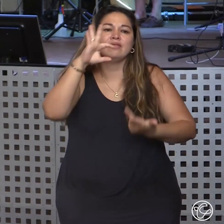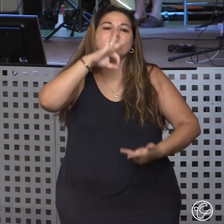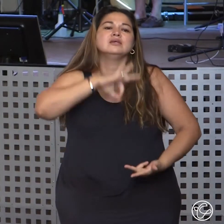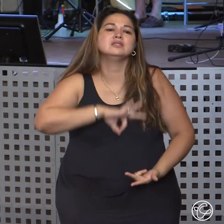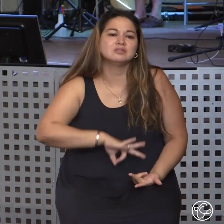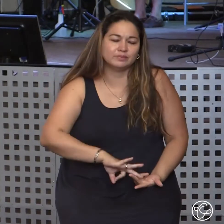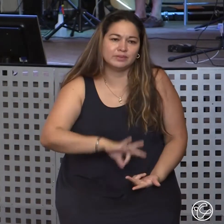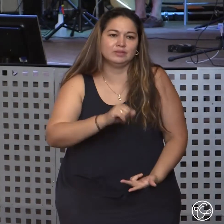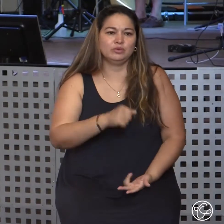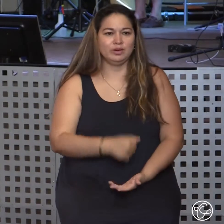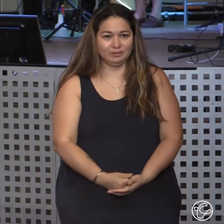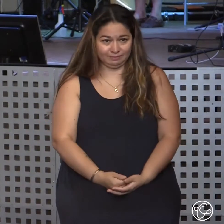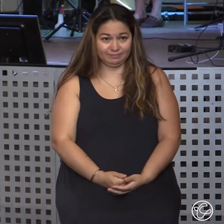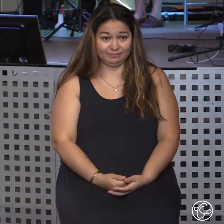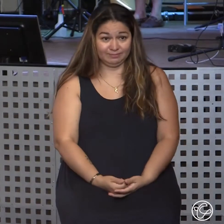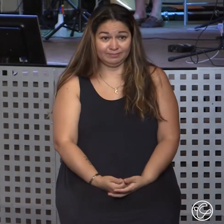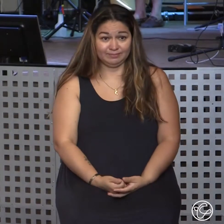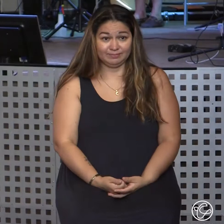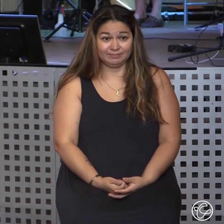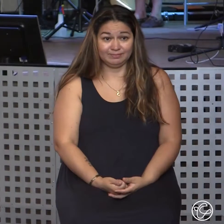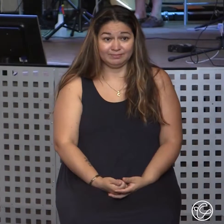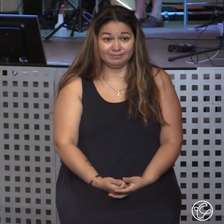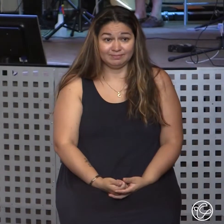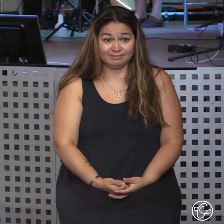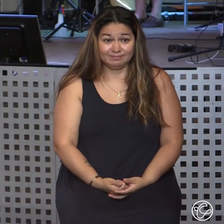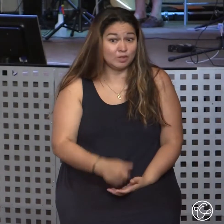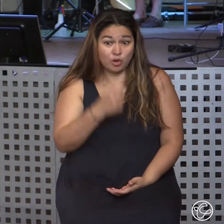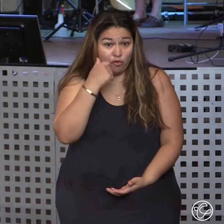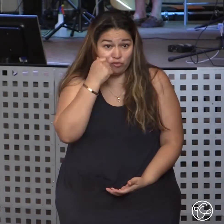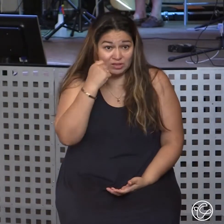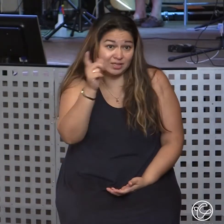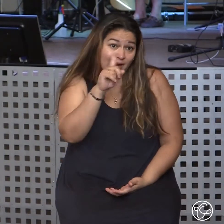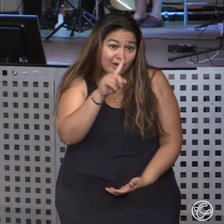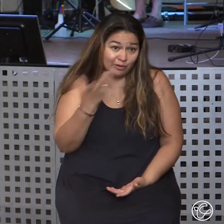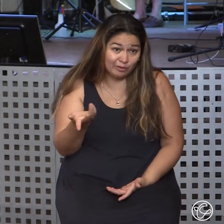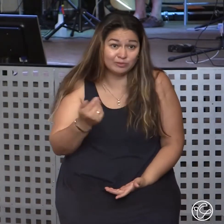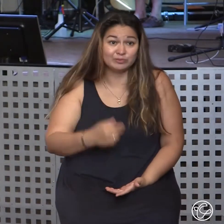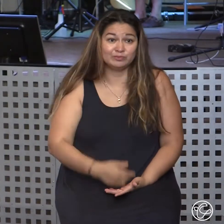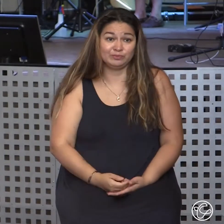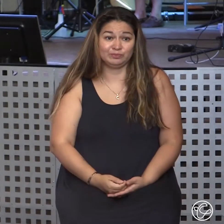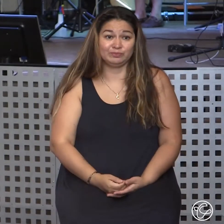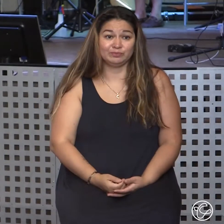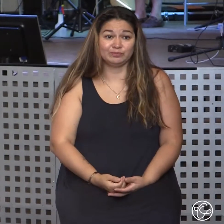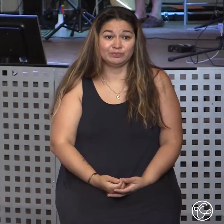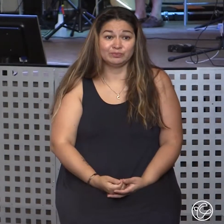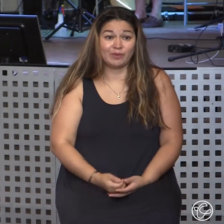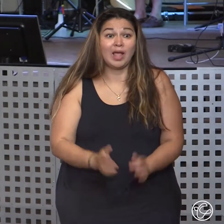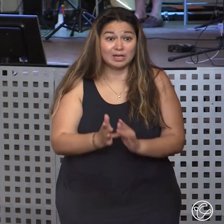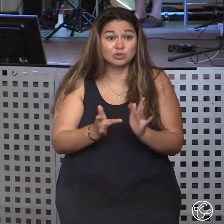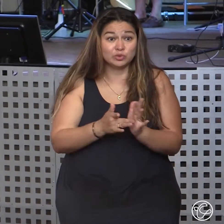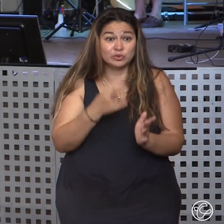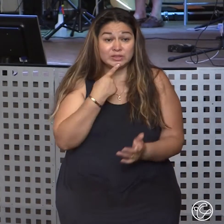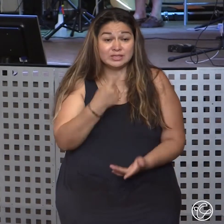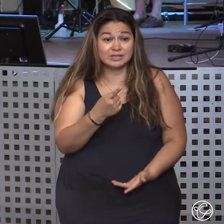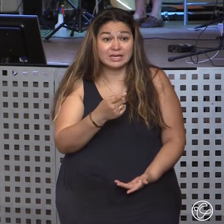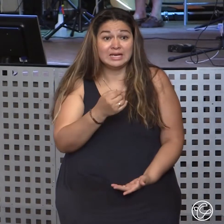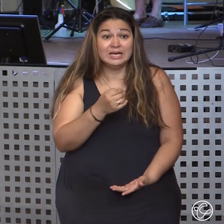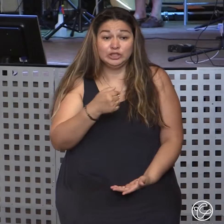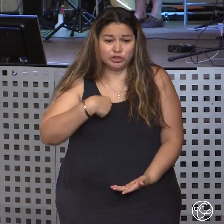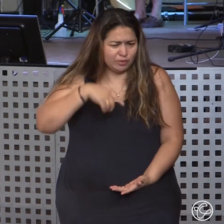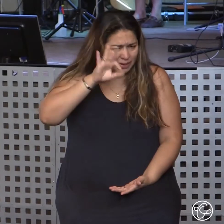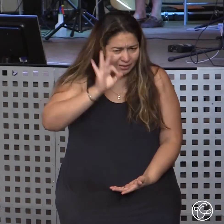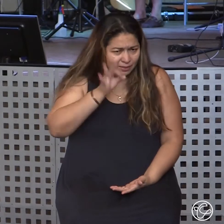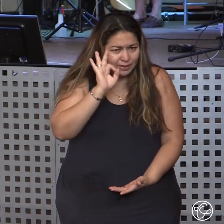lleva a lo espiritual y les dice, mira, de cierto os digo que todo aquel que hace pecado